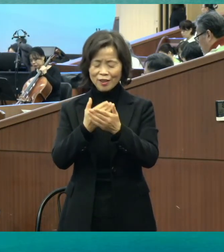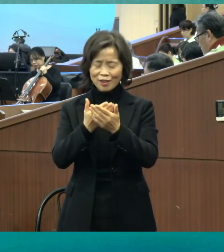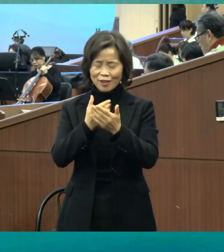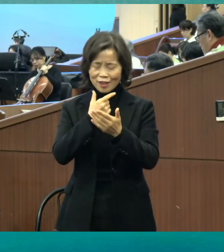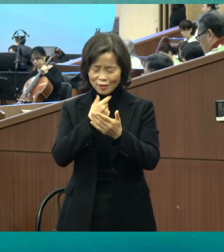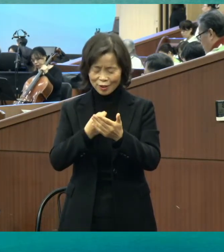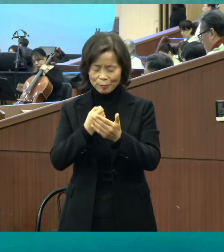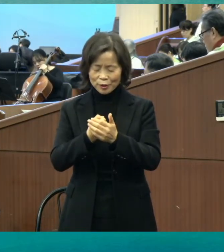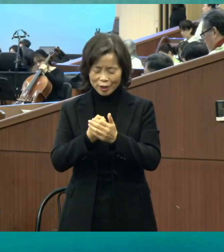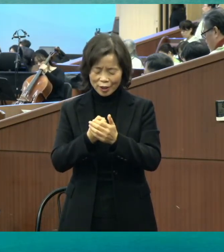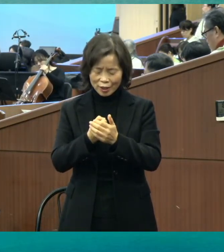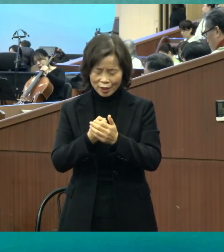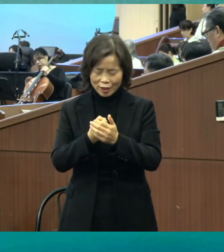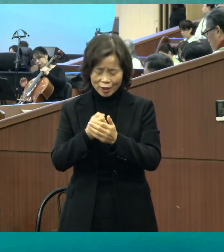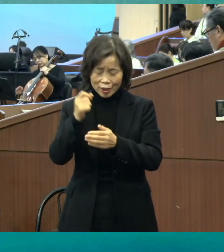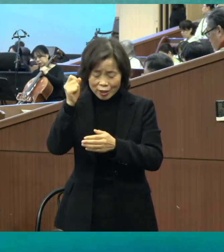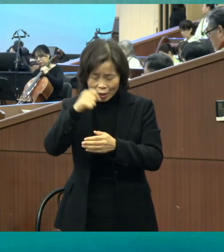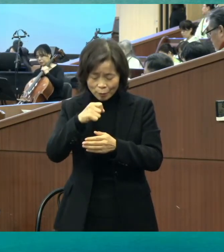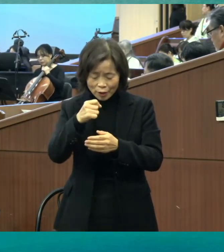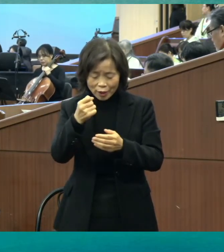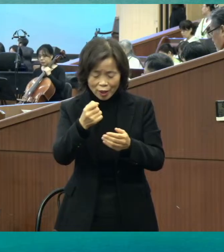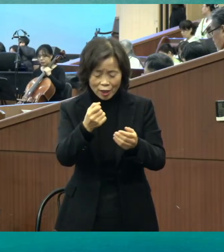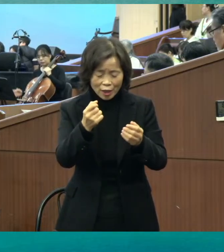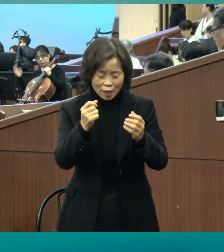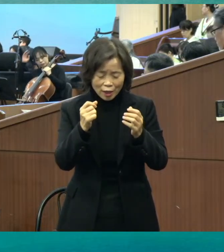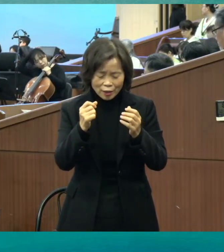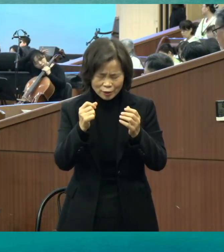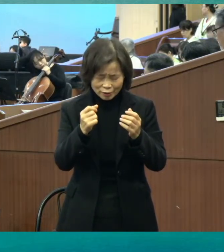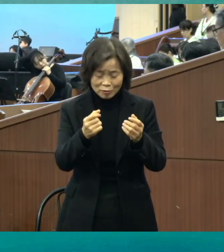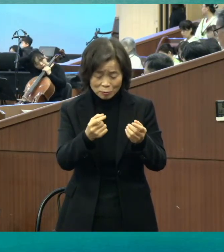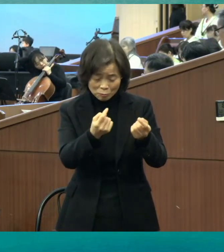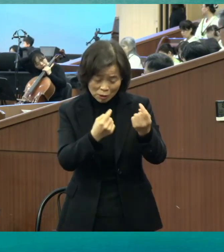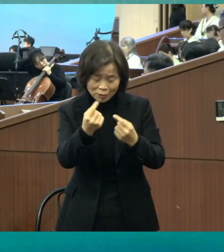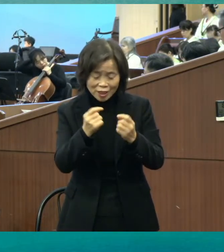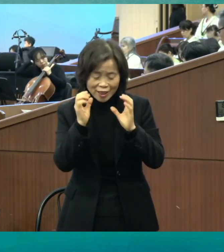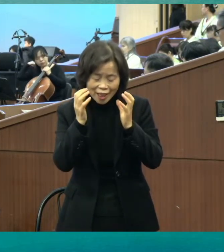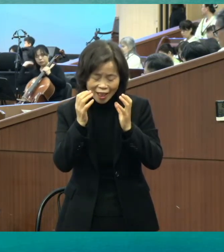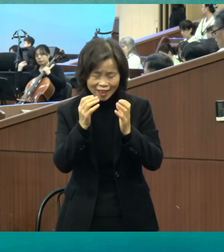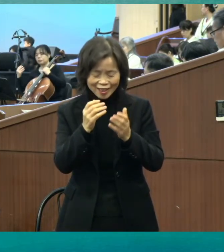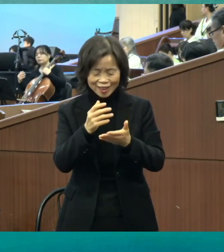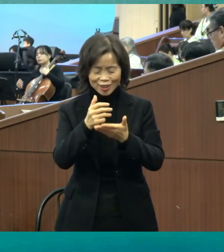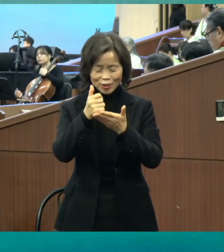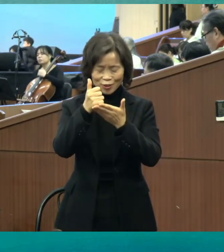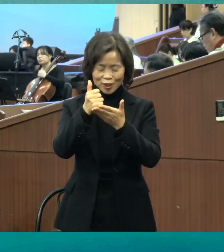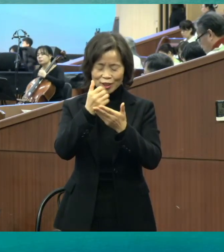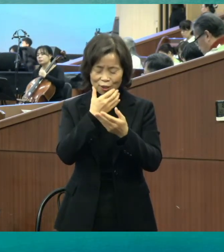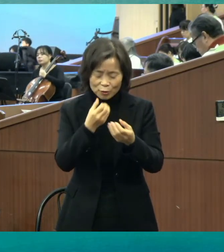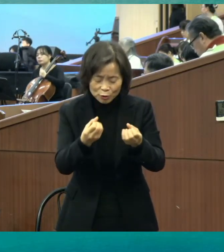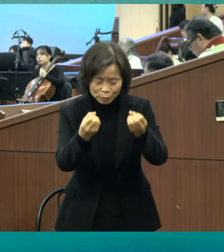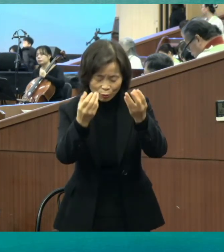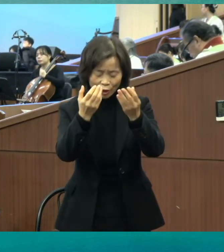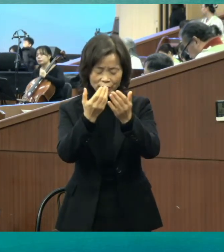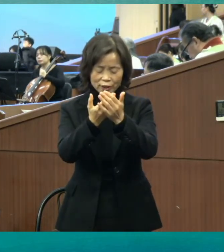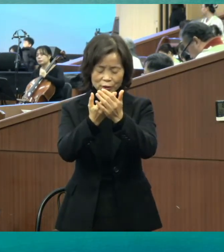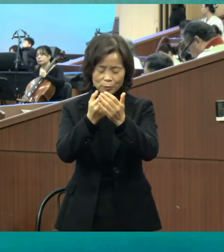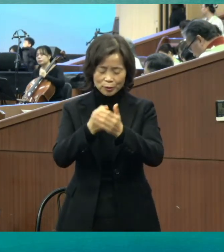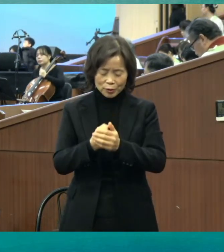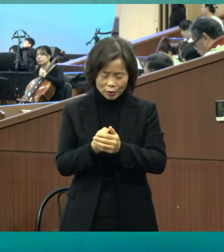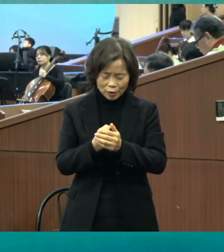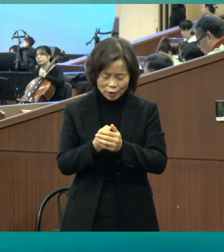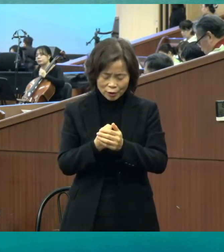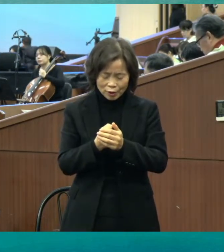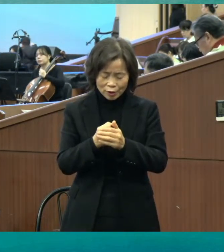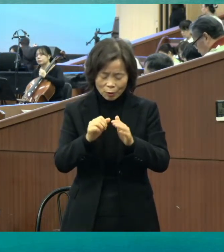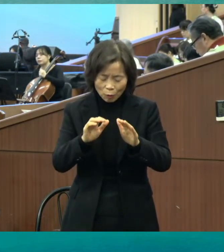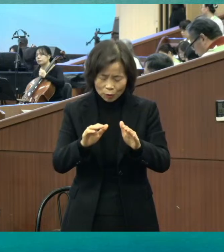소원하옵고, 이 새벽에 나온 우리 어린 생명들을 주께서 축복하여 주시옵소서.